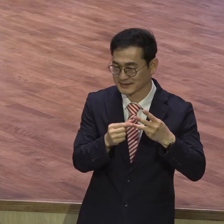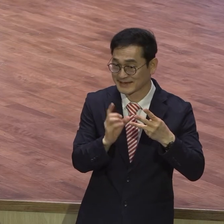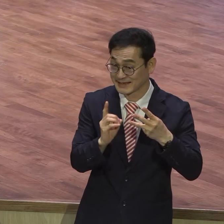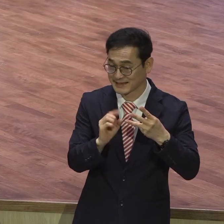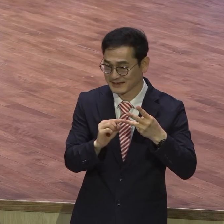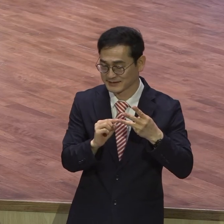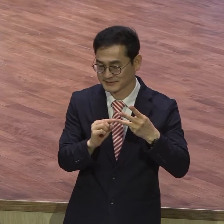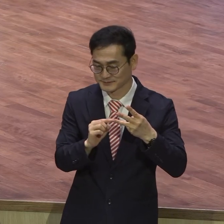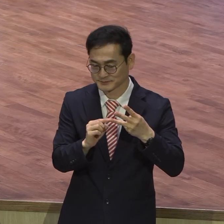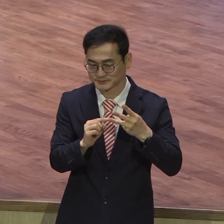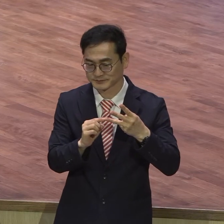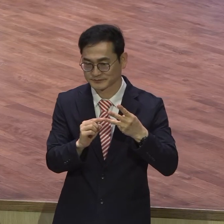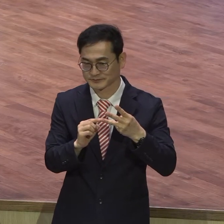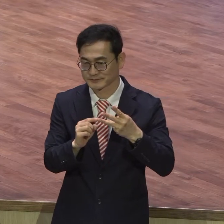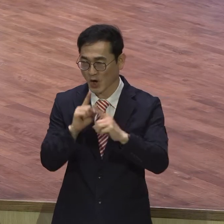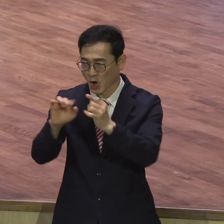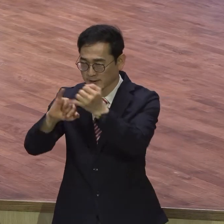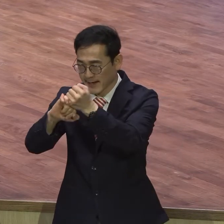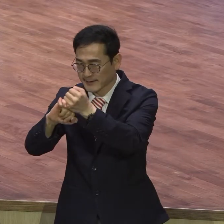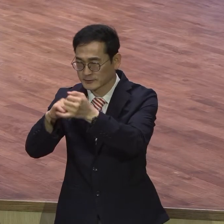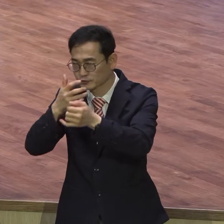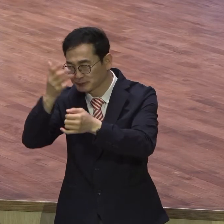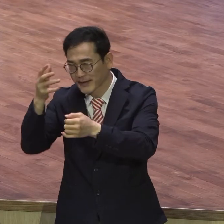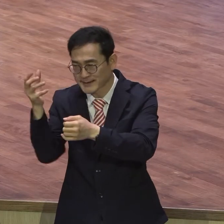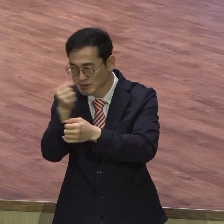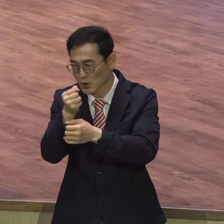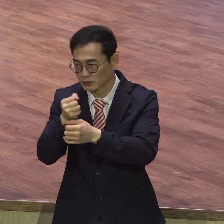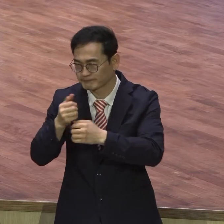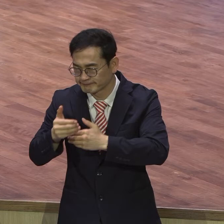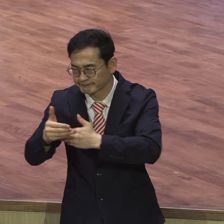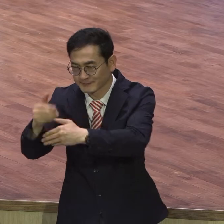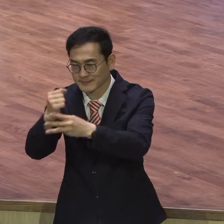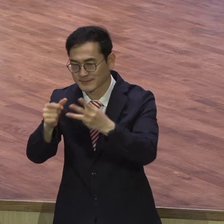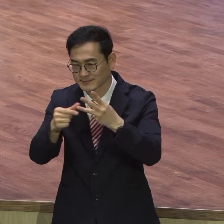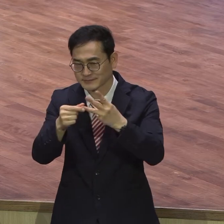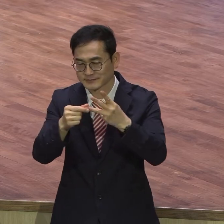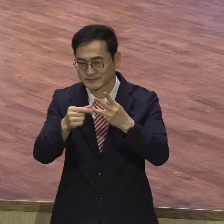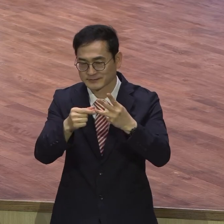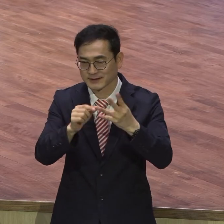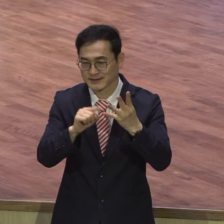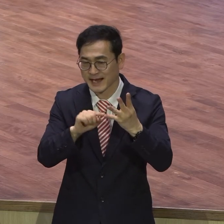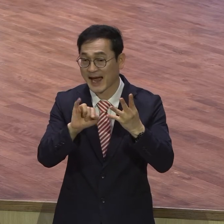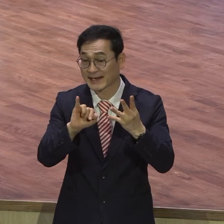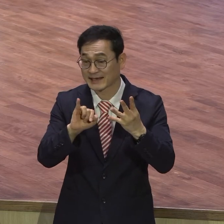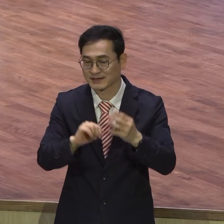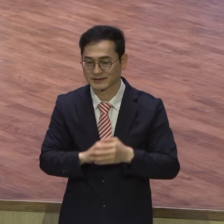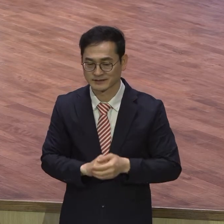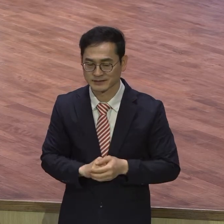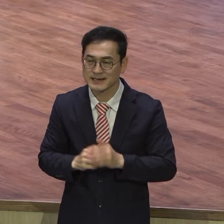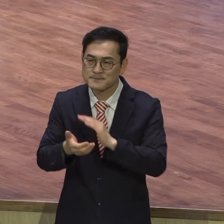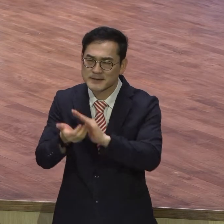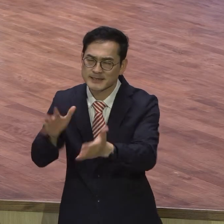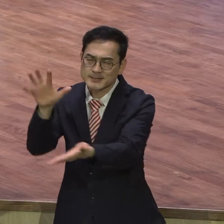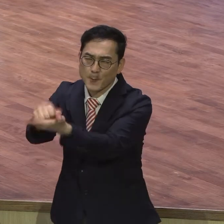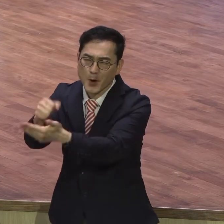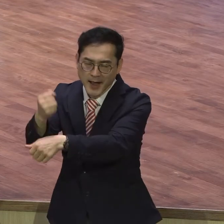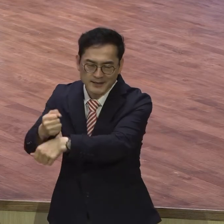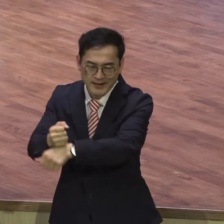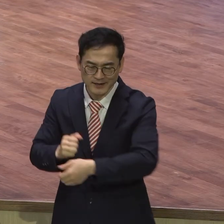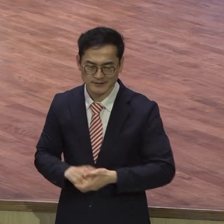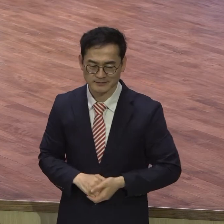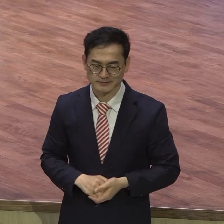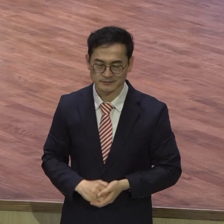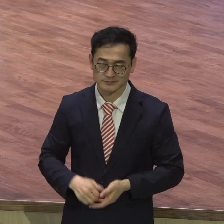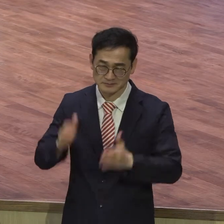속에 꿈을 가지고 언약의 여정을 가자 아이는 이미지입니다 미리 정복하자 절대 여정이죠